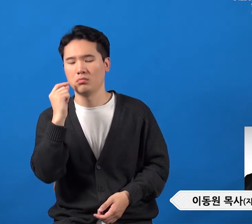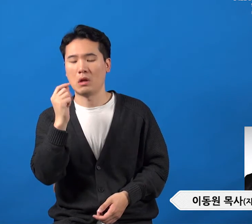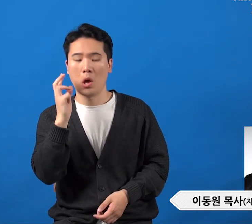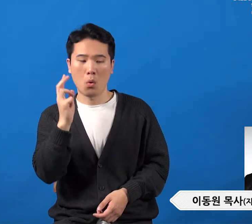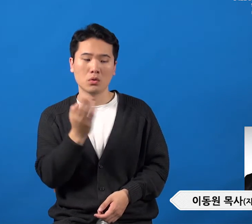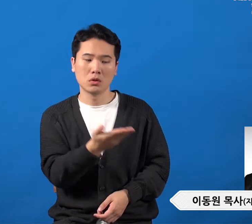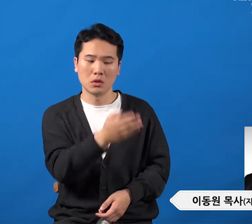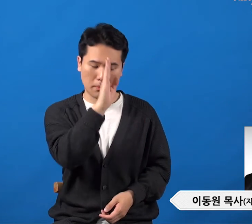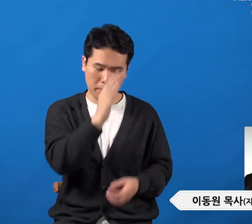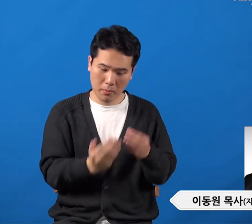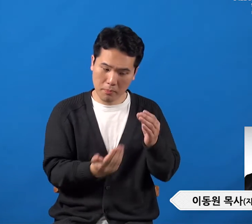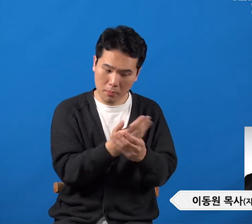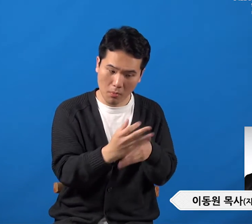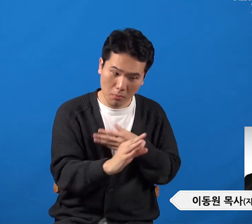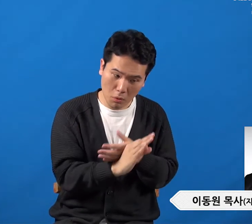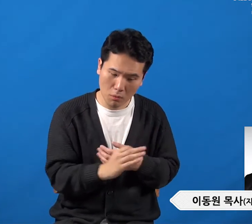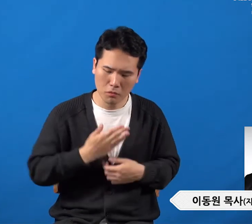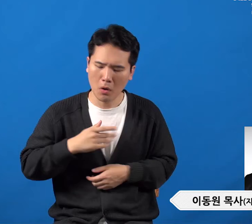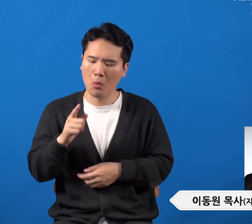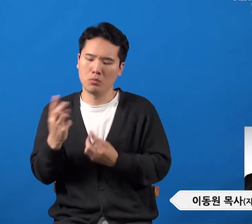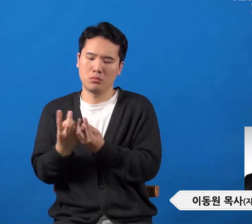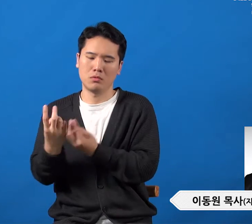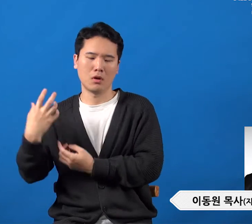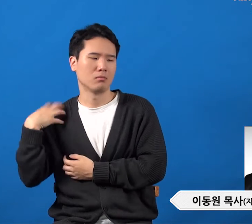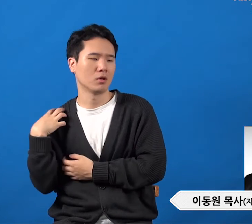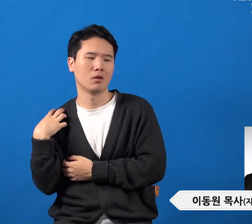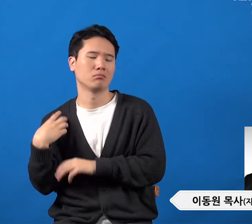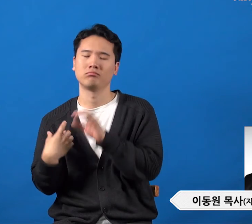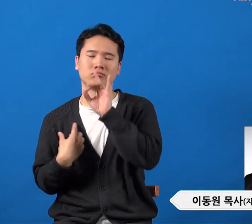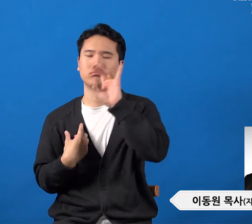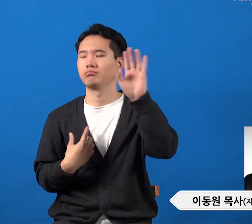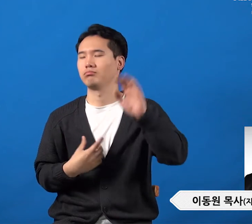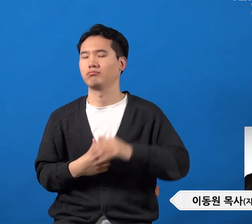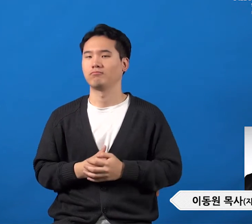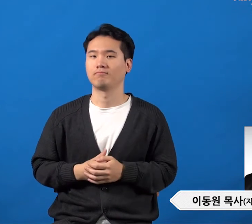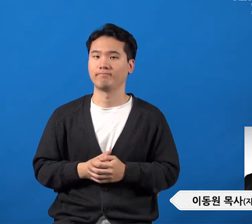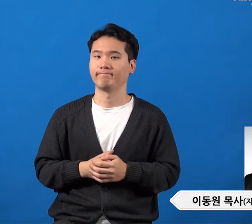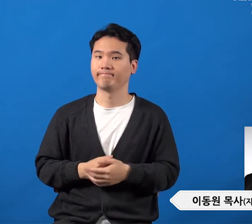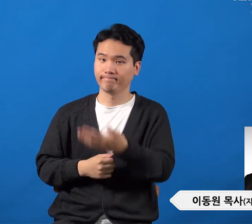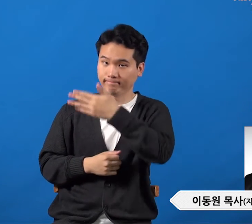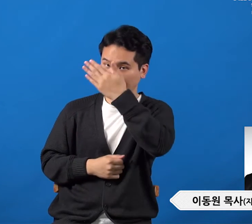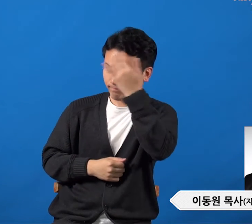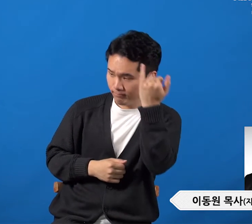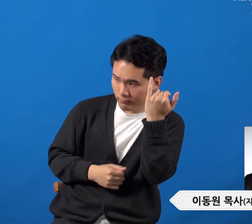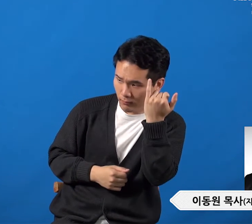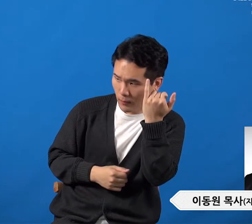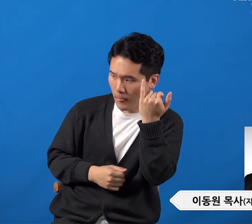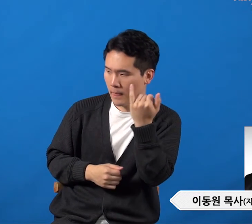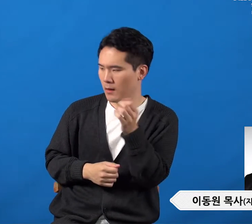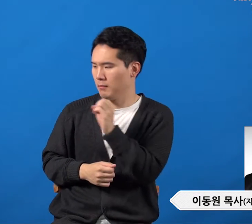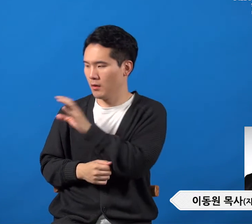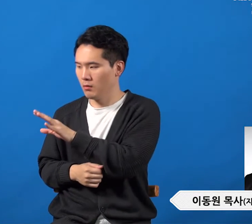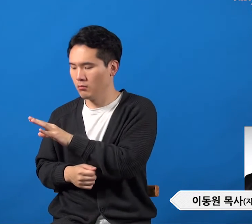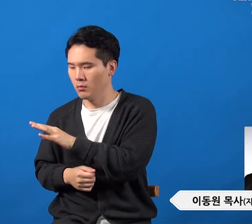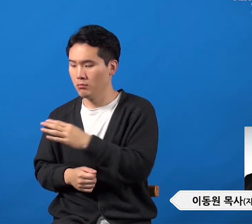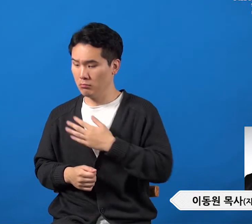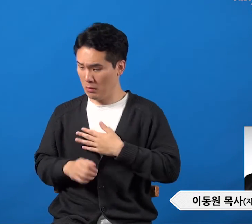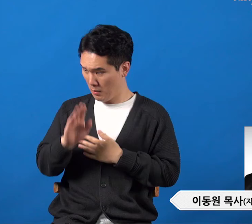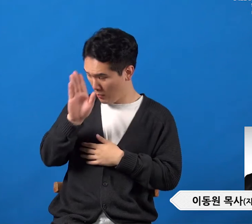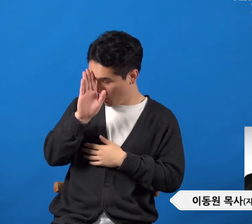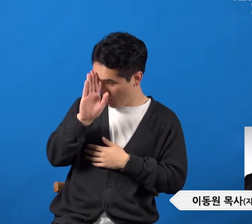병이라도 나면 제가 어떻게 그것을 다 책임질 수가 있겠습니까? 그러자 이 할머니는 정색을 하면서 이렇게